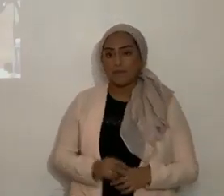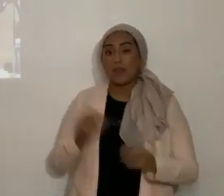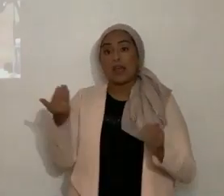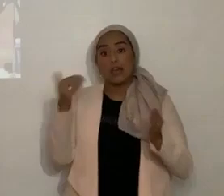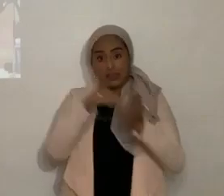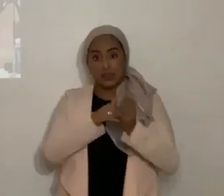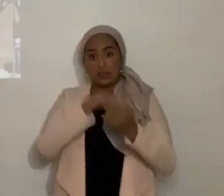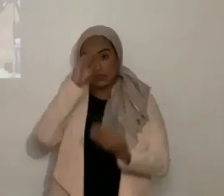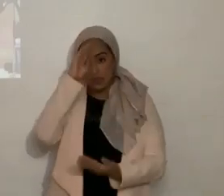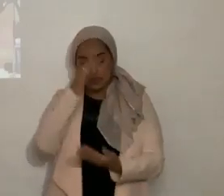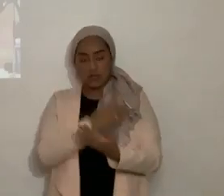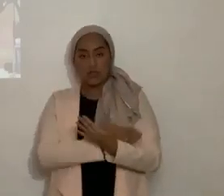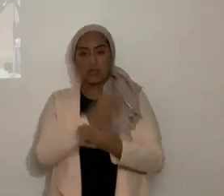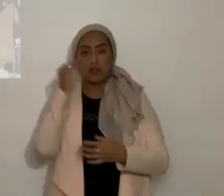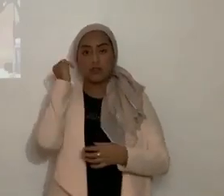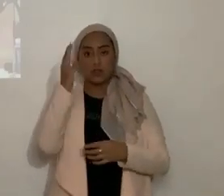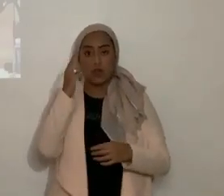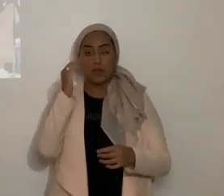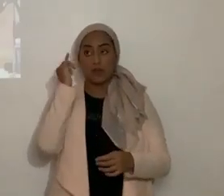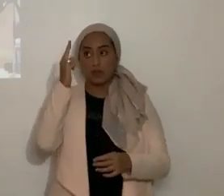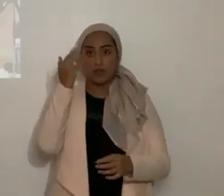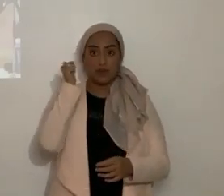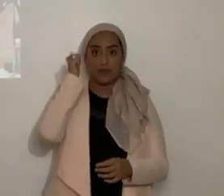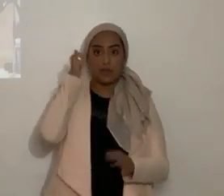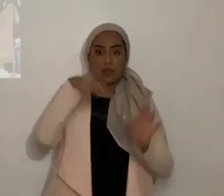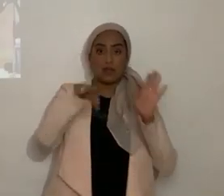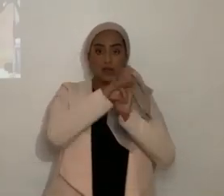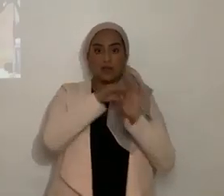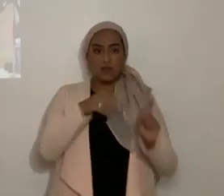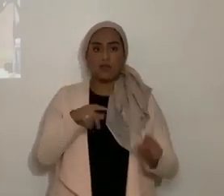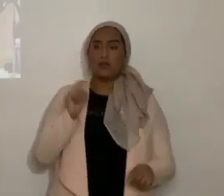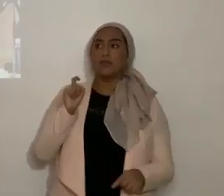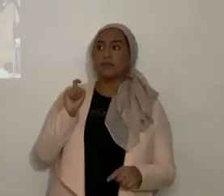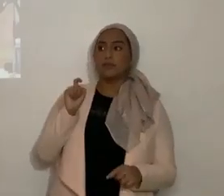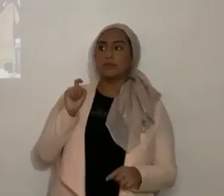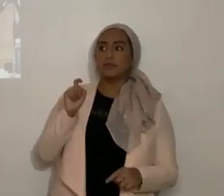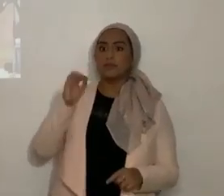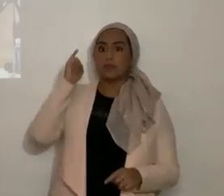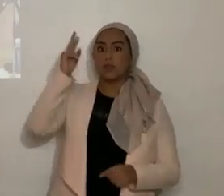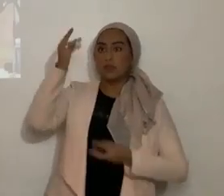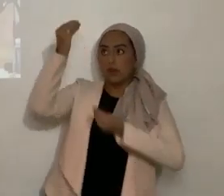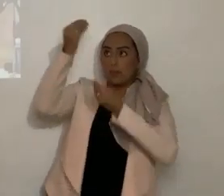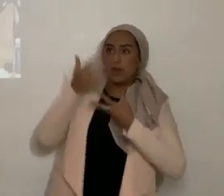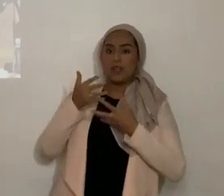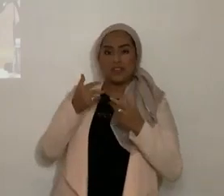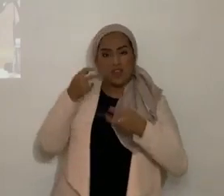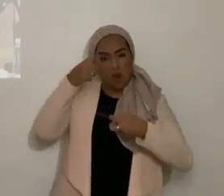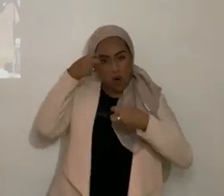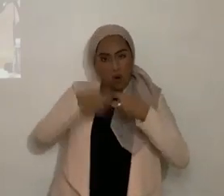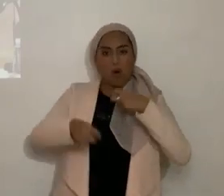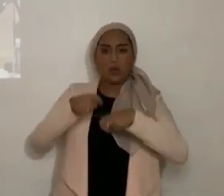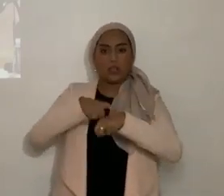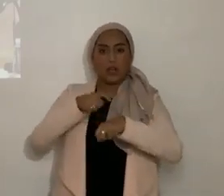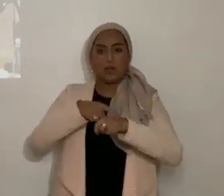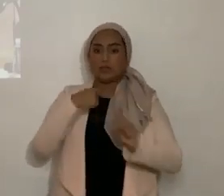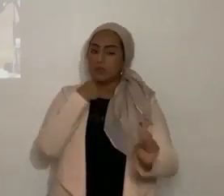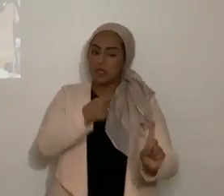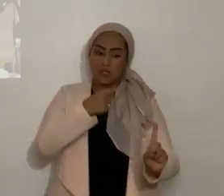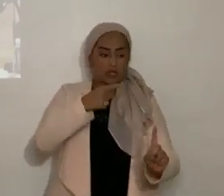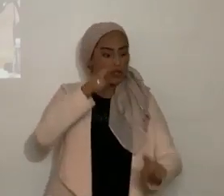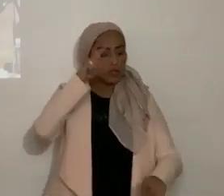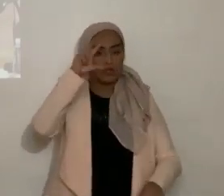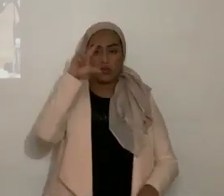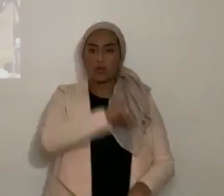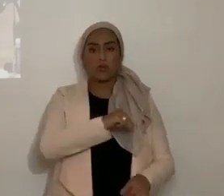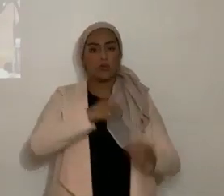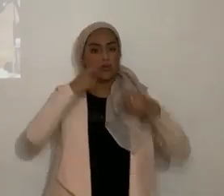Nuevamente un hijo de Yahweh, un escogido, se ve sorprendido por una orden en medio de una tribulación: no llorar, no hacer